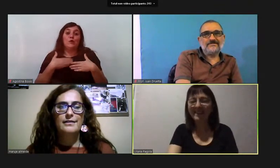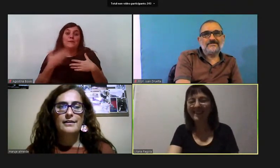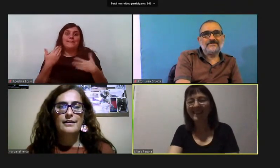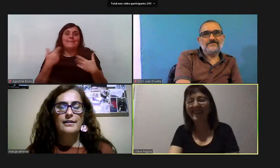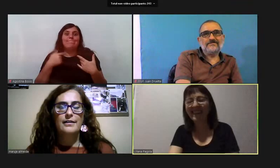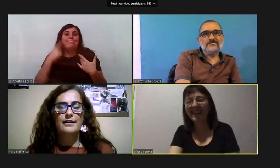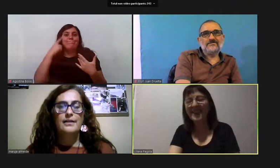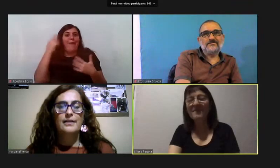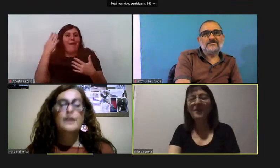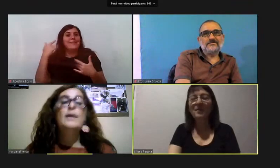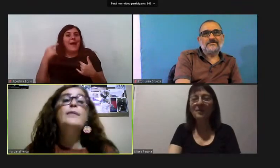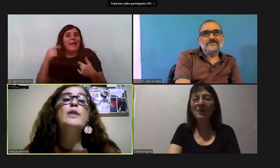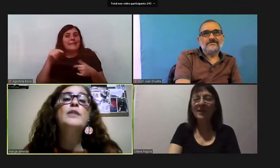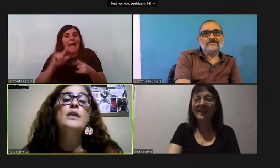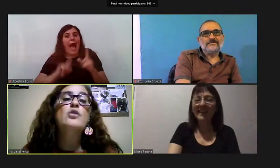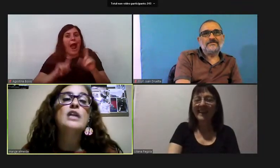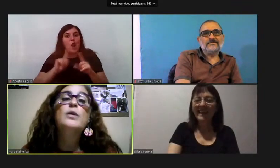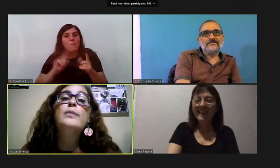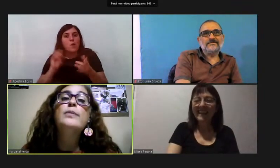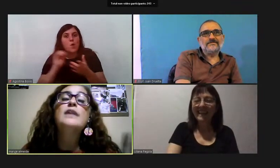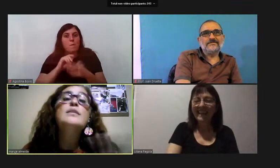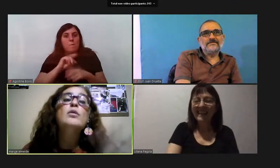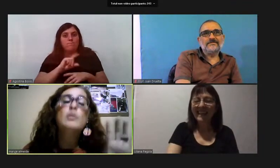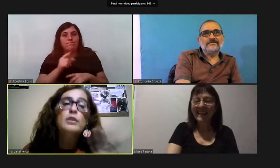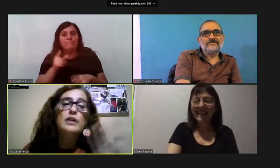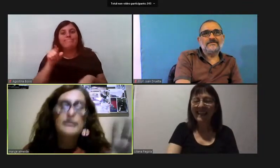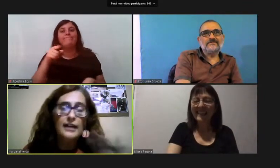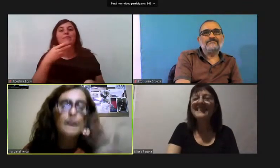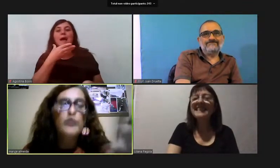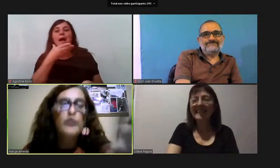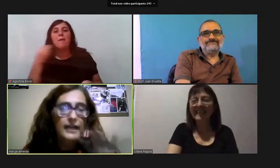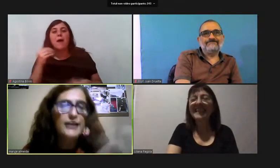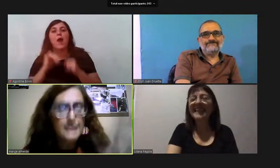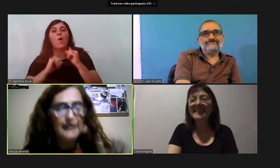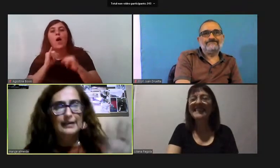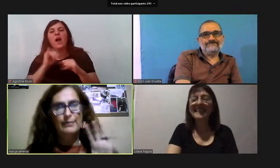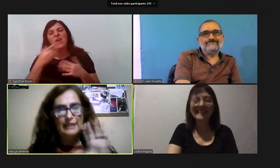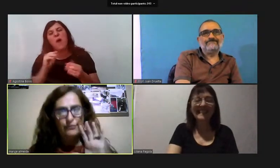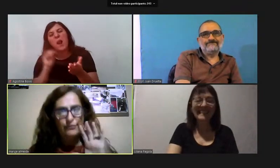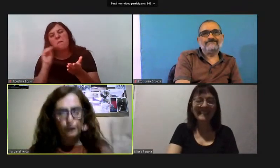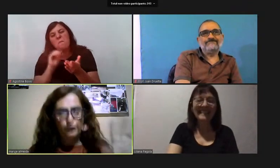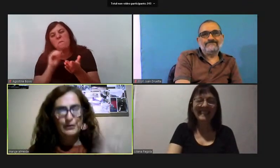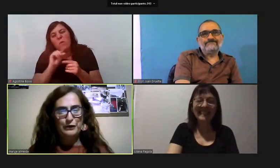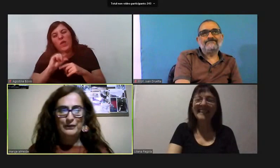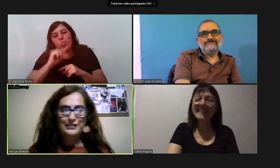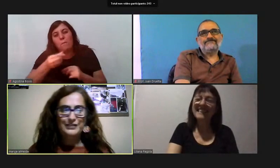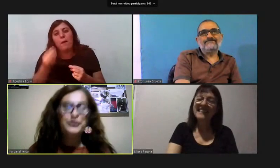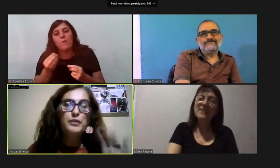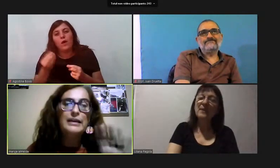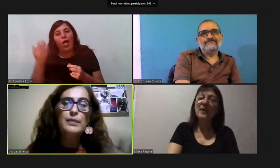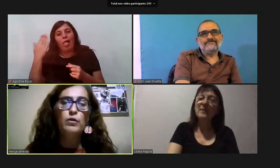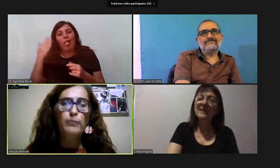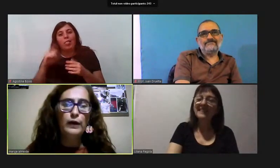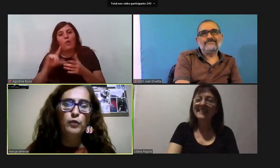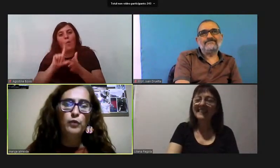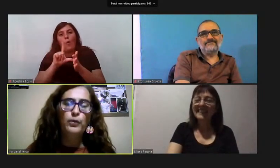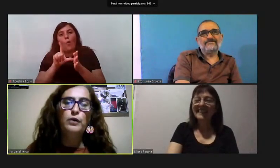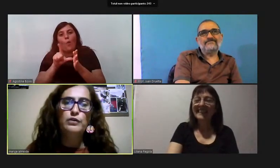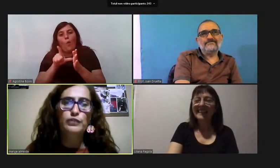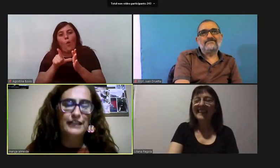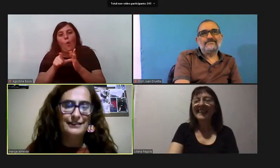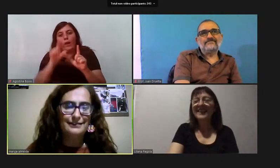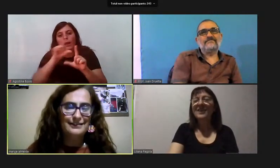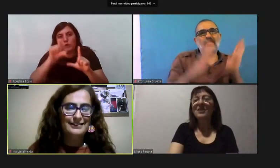pasar. Igual podemos tener un changüí porque hicimos como que tardamos en enganchar la forma, ¿o no? Yo digo para disculparnos un